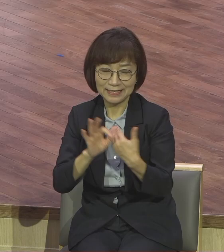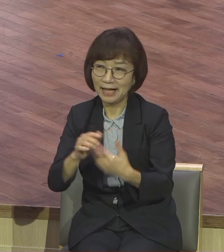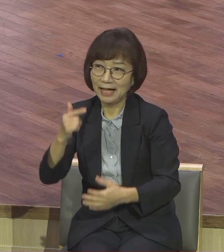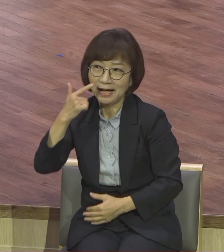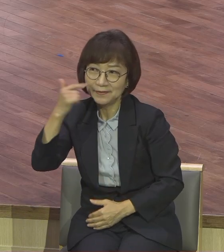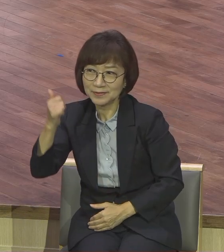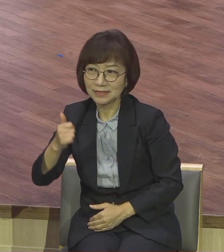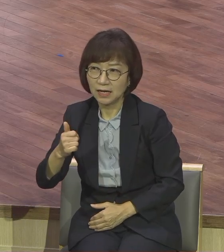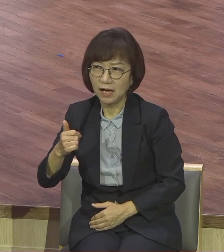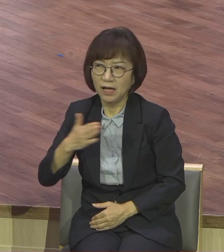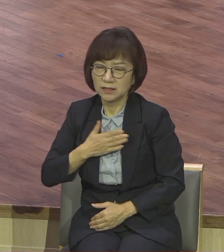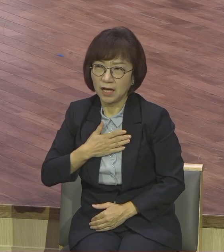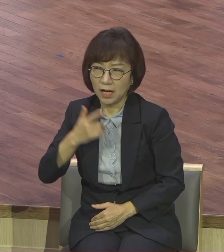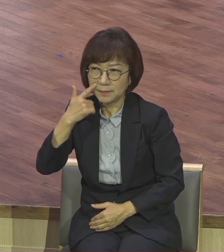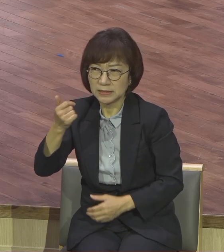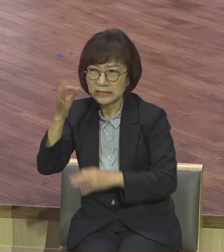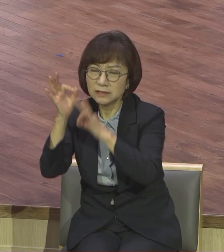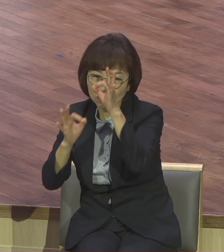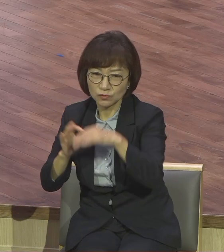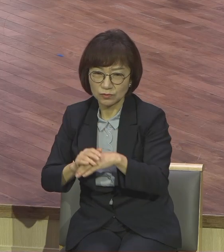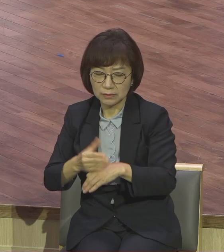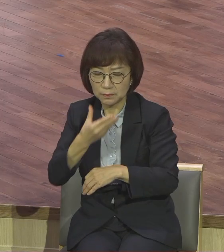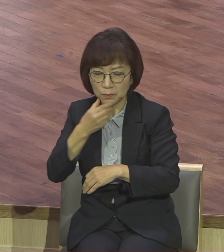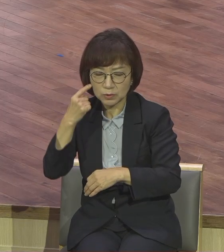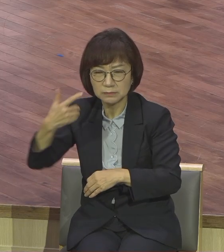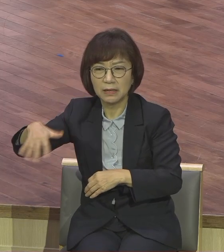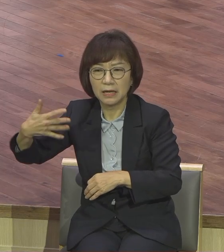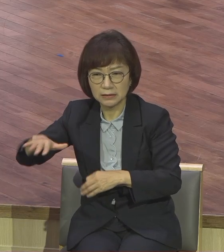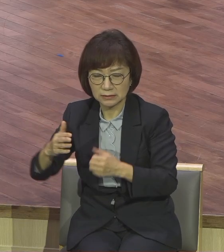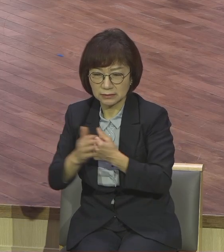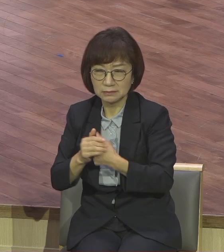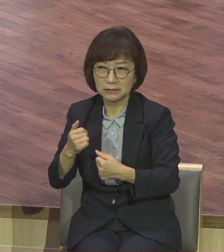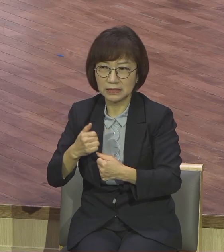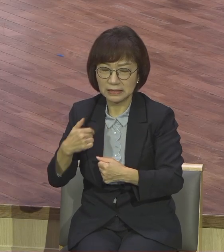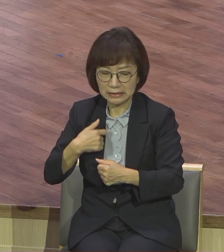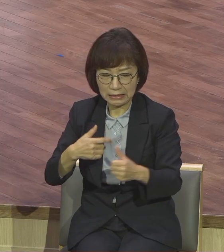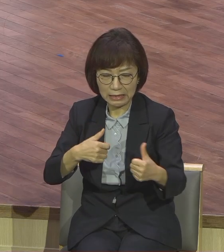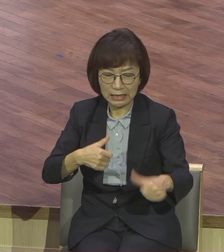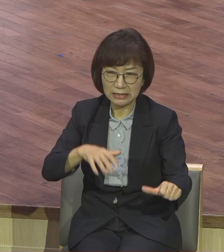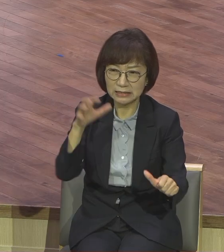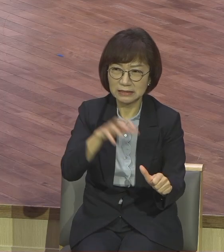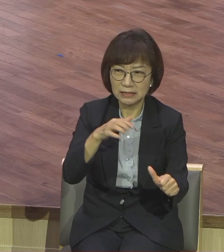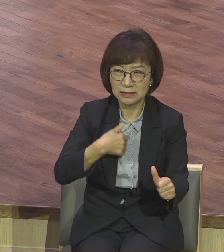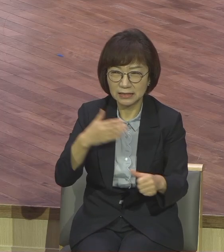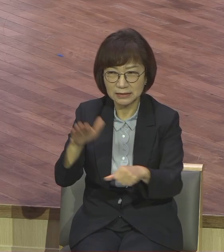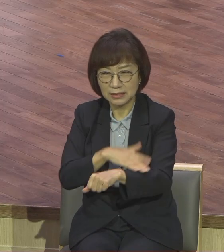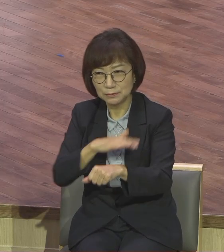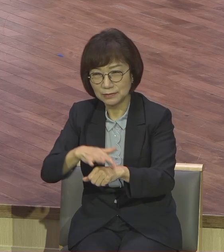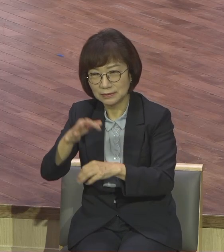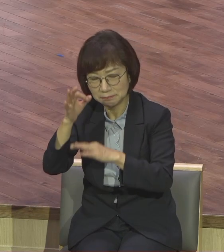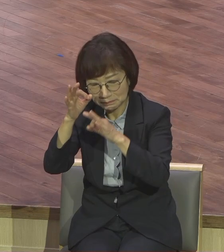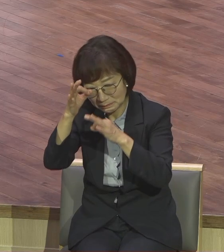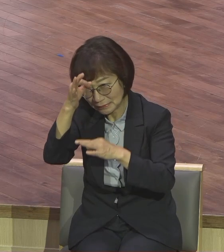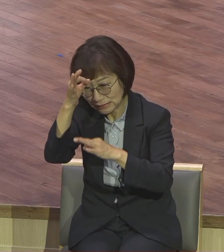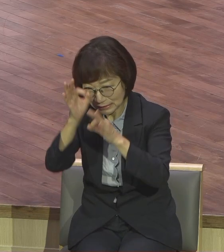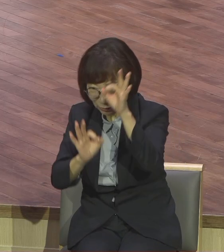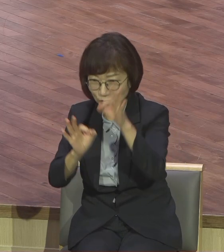잘못 여기 나와야 되지. 지금도 계속 꼴통이 나면 어떻게 해요? 아닌데 꼴통이.